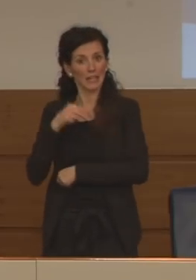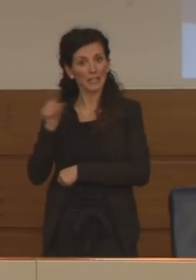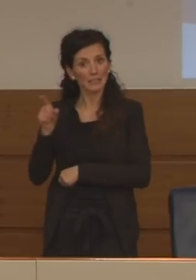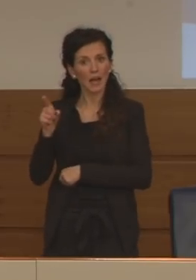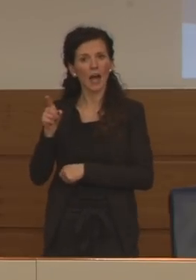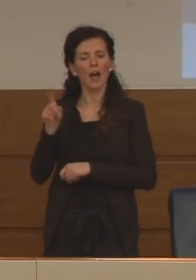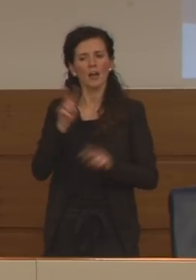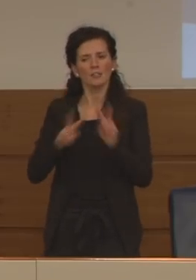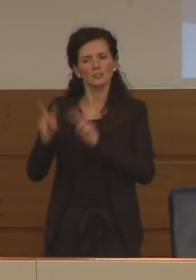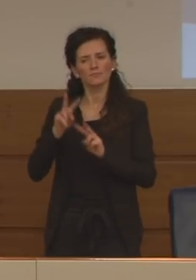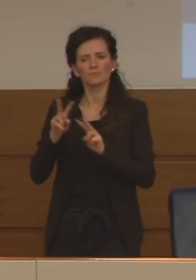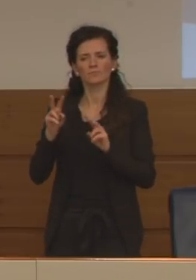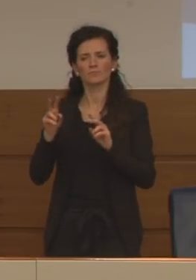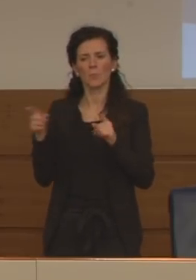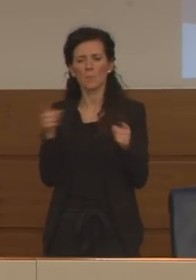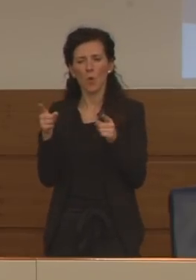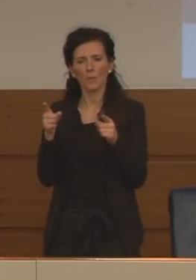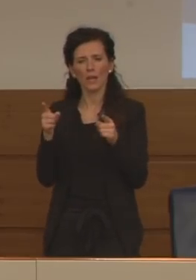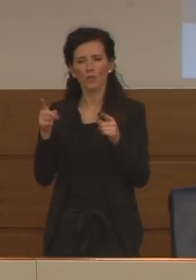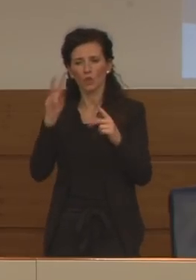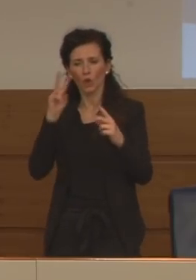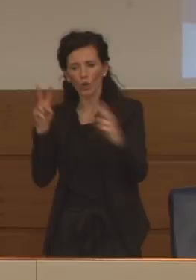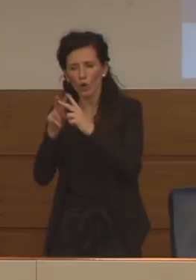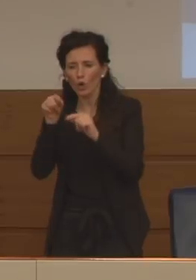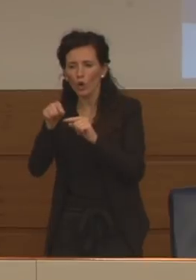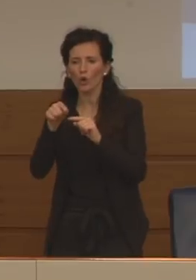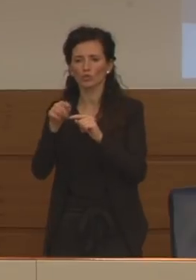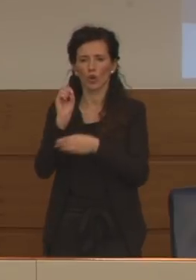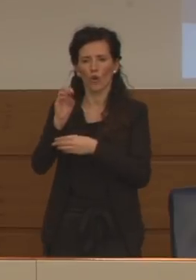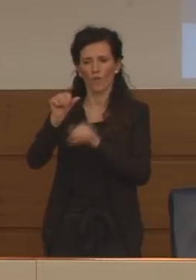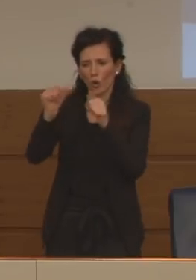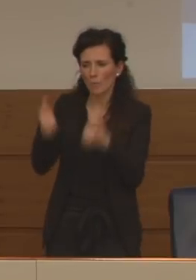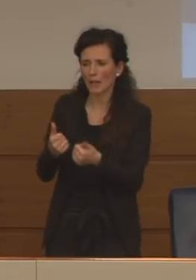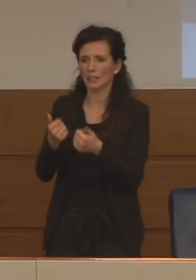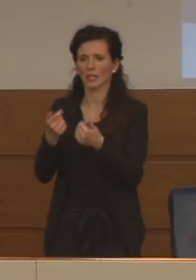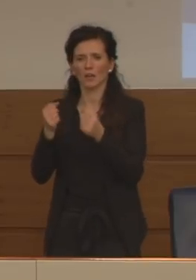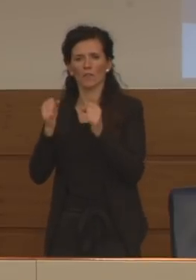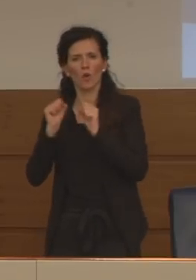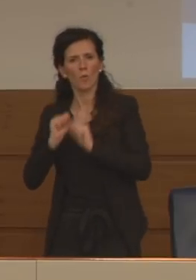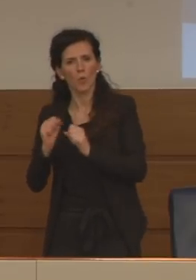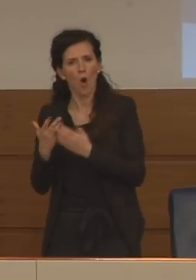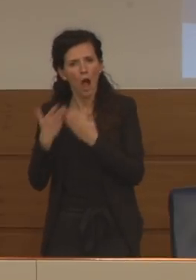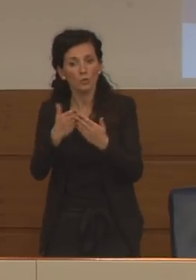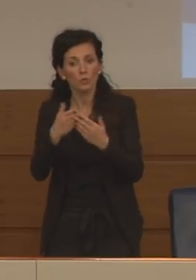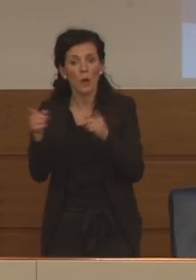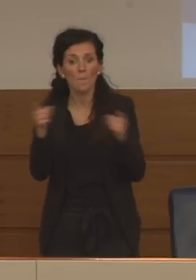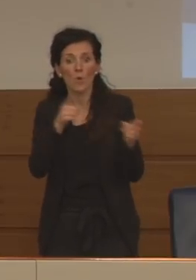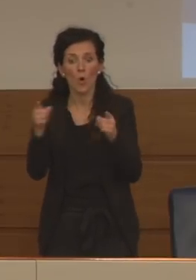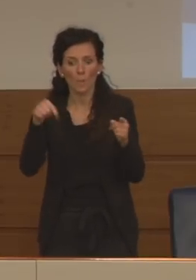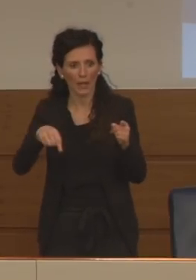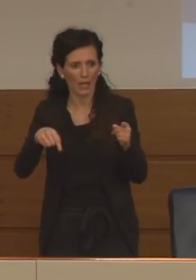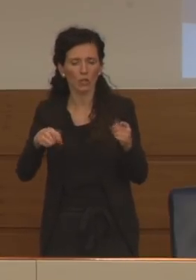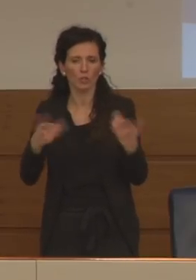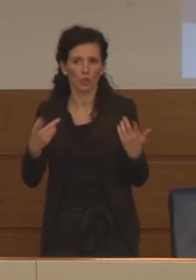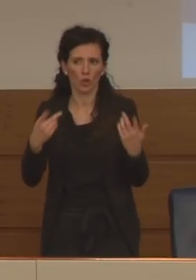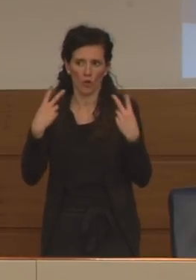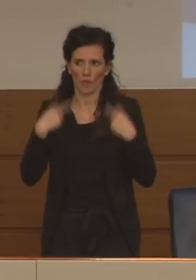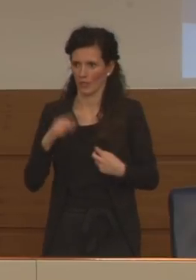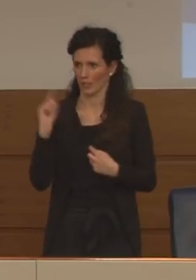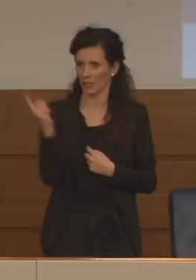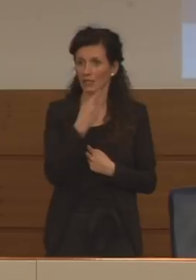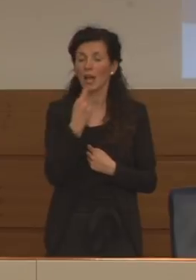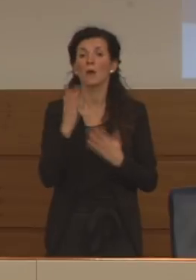momenti dei momenti informativi per poter accompagnare questo momento che certamente può comportare dei rischi